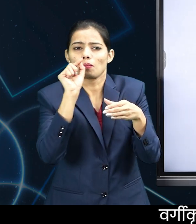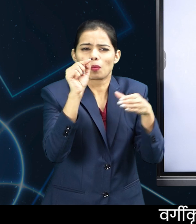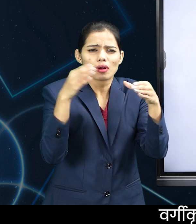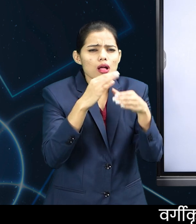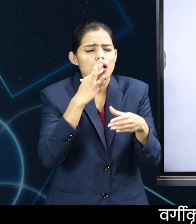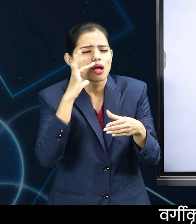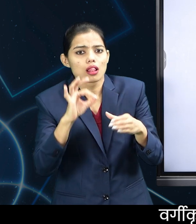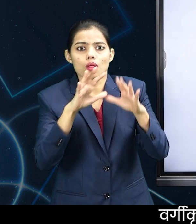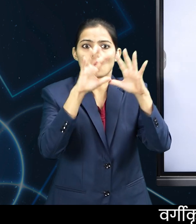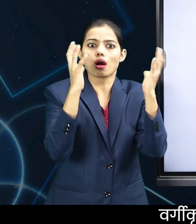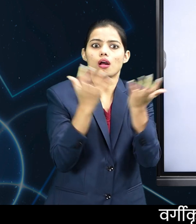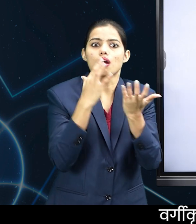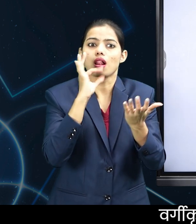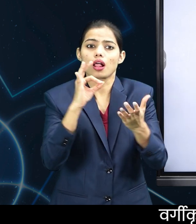की कला का पता लगाएं।